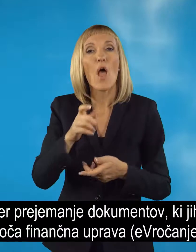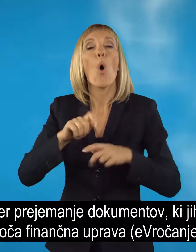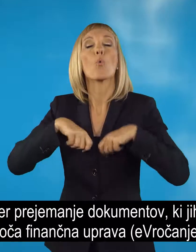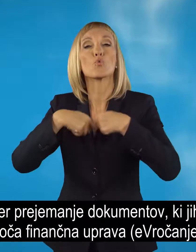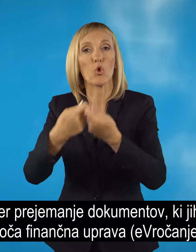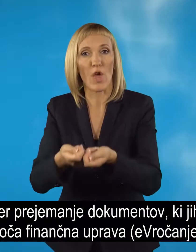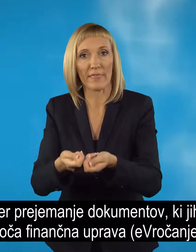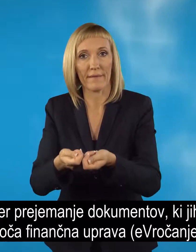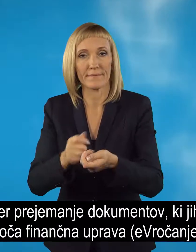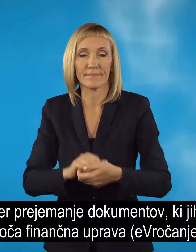E-vročanje.